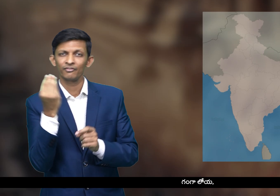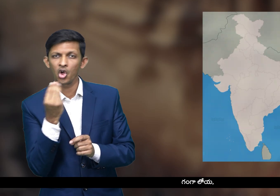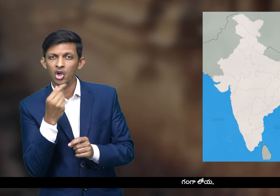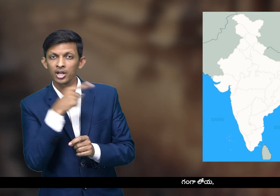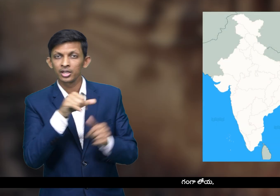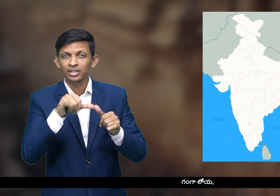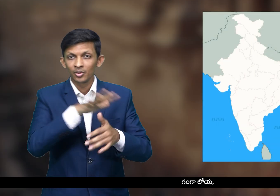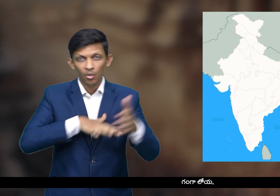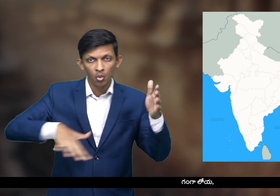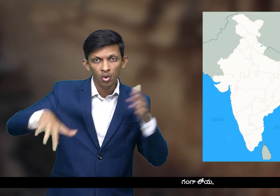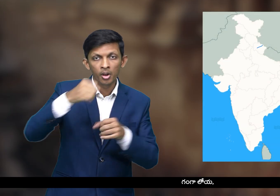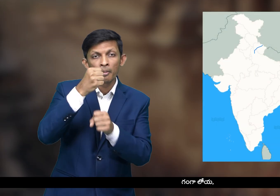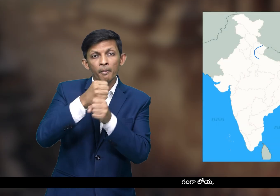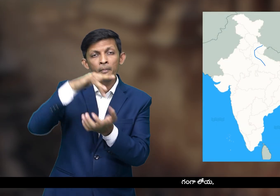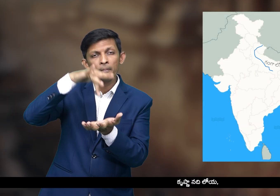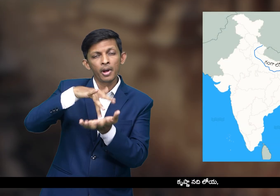గంగా లోయ,